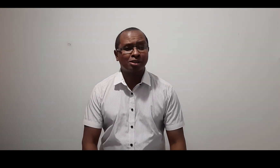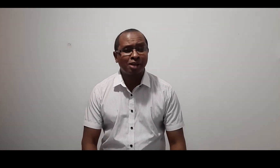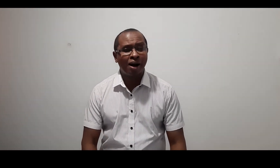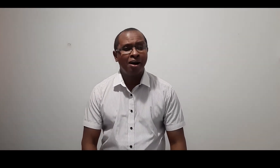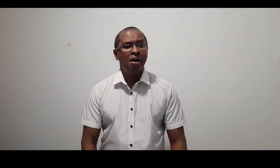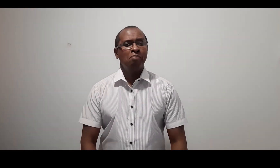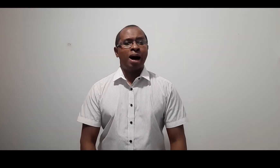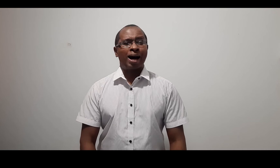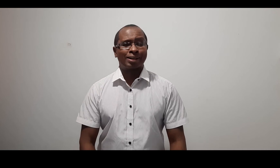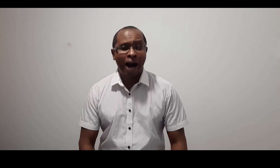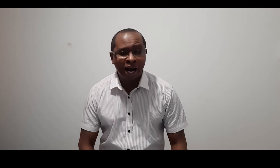sasatra